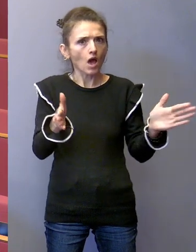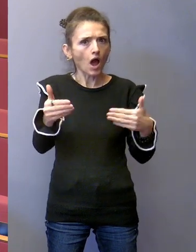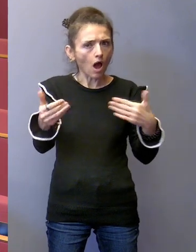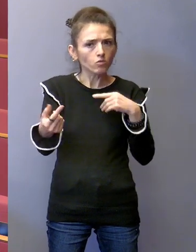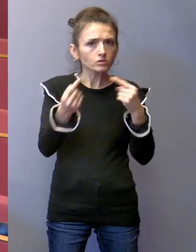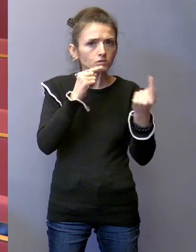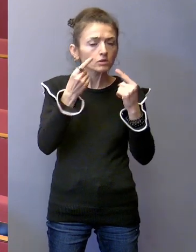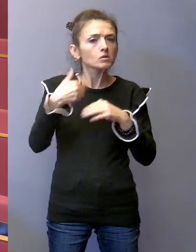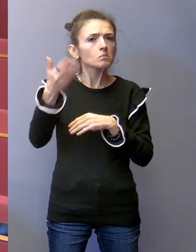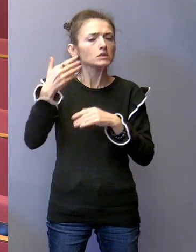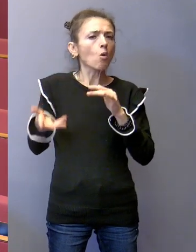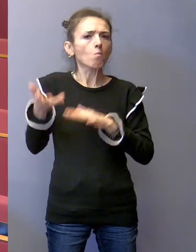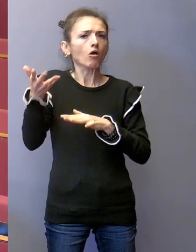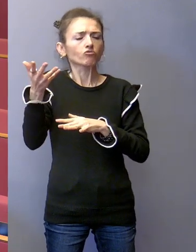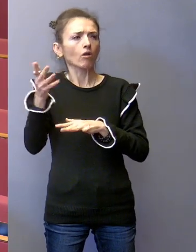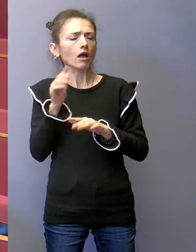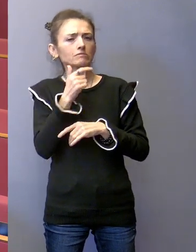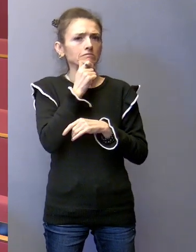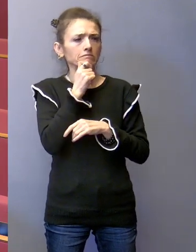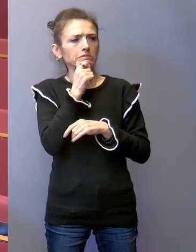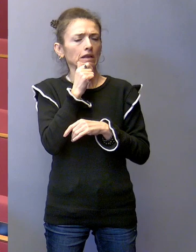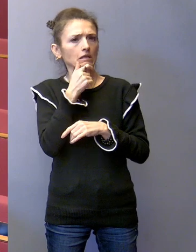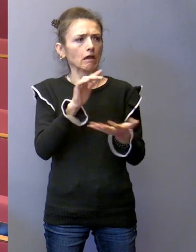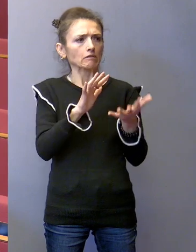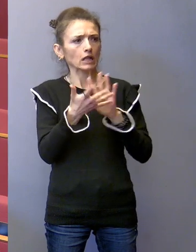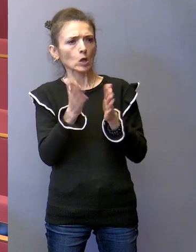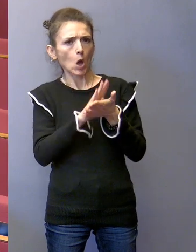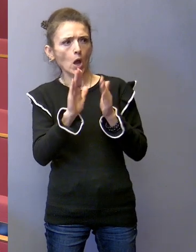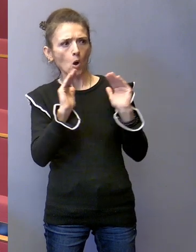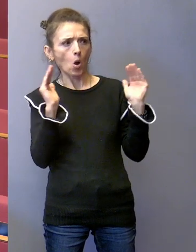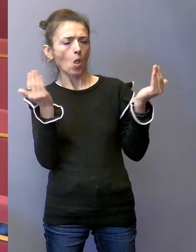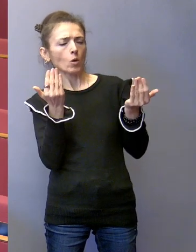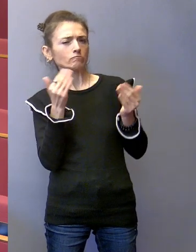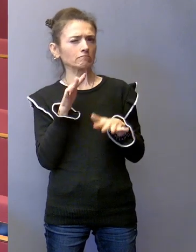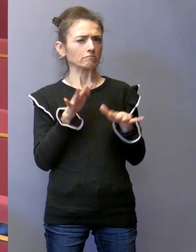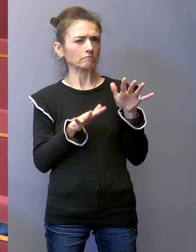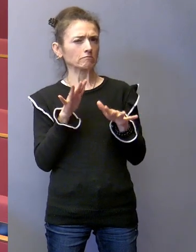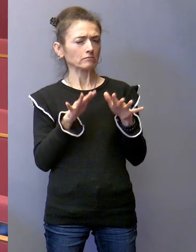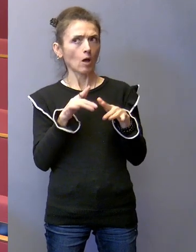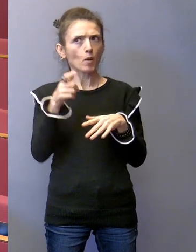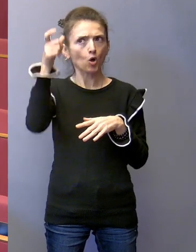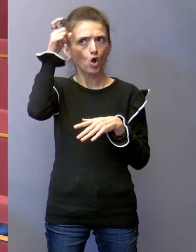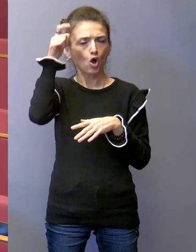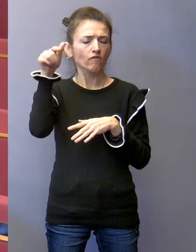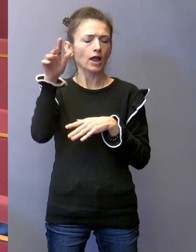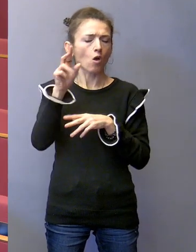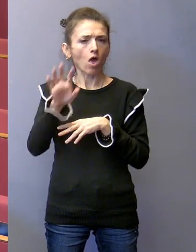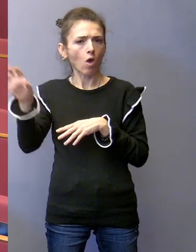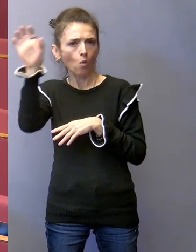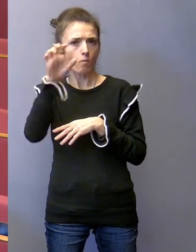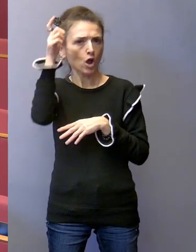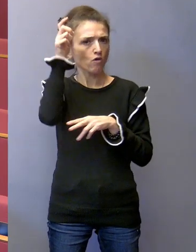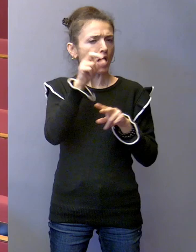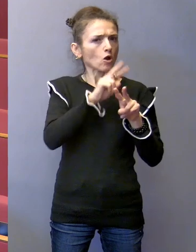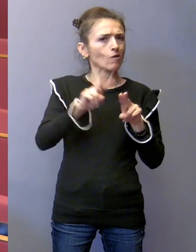maggioranza si era espressa anche in maniera molto critica rispetto alla transizione ecologica quelli che sono gli strumenti dati dal governo nazionale e dall'Europa Ma al di là di questo